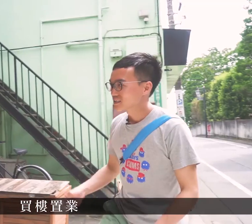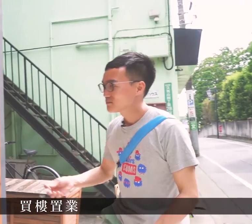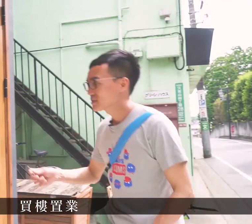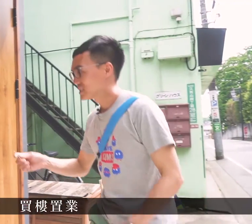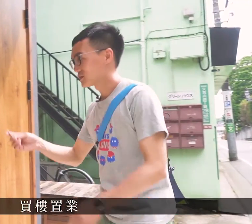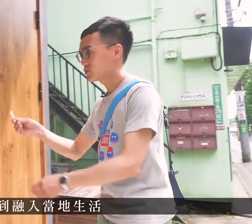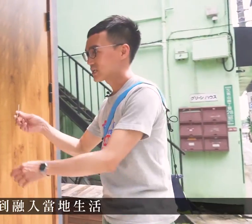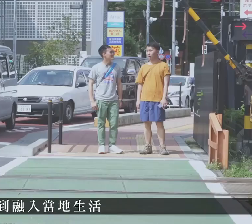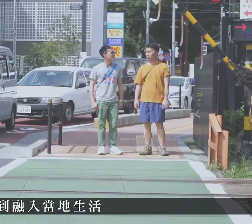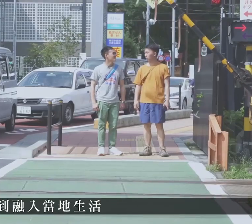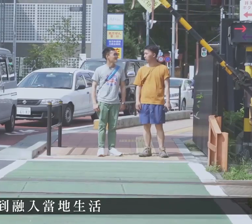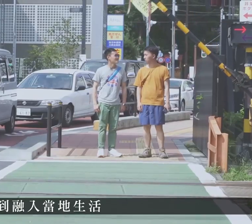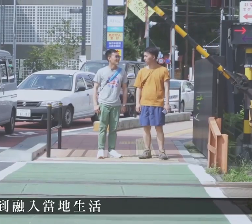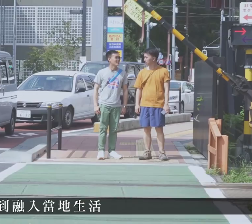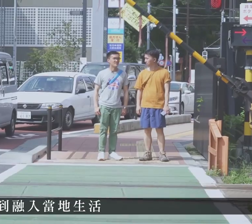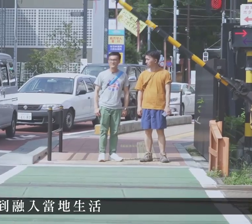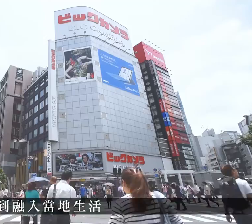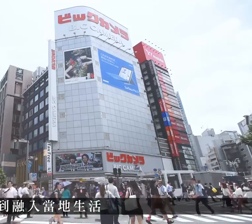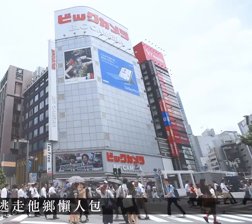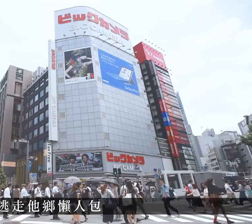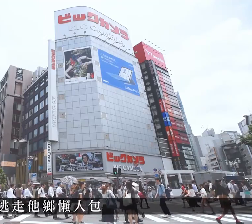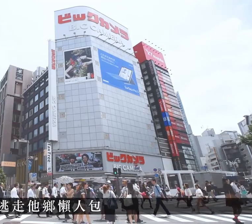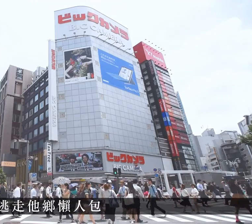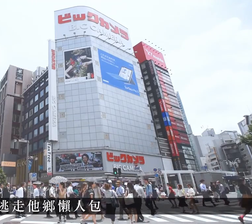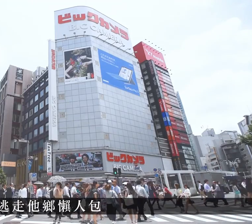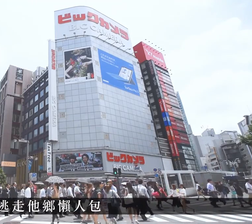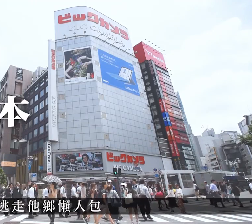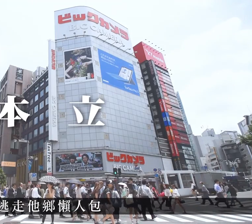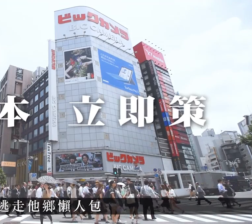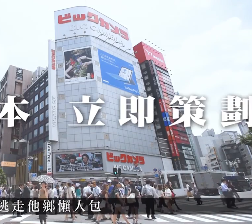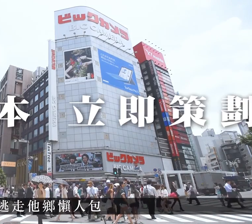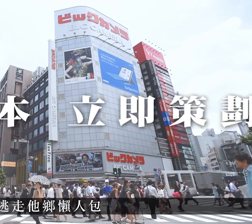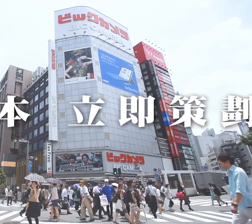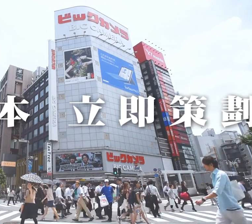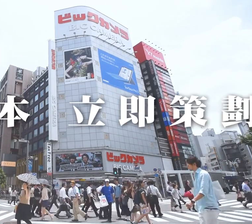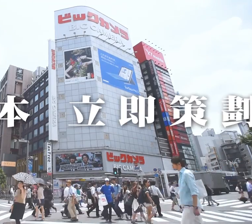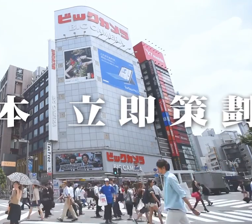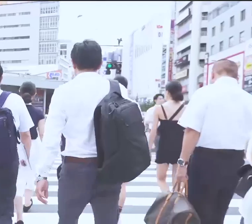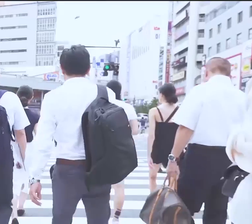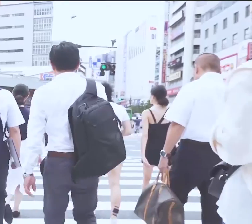买楼置业都融入当地生活，逃走他乡懒人包。